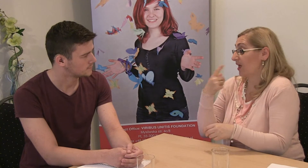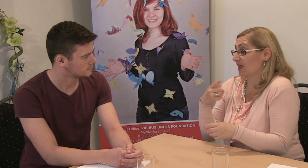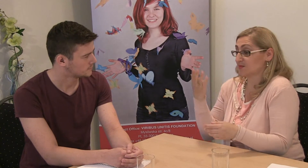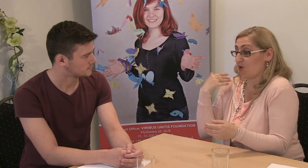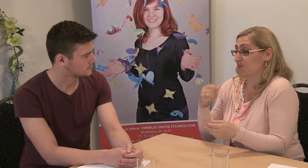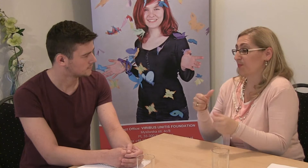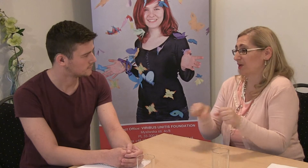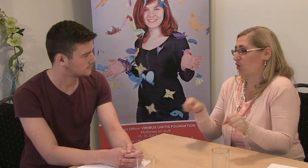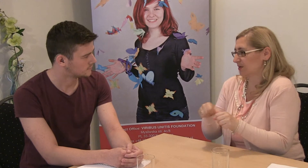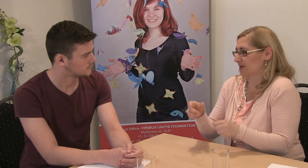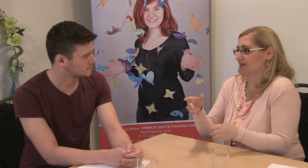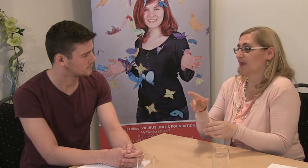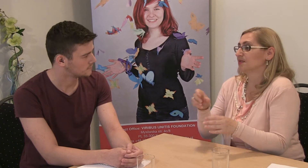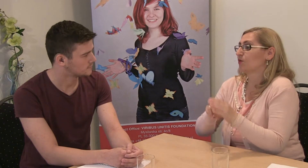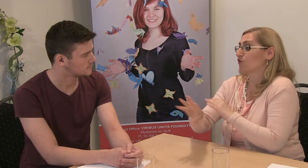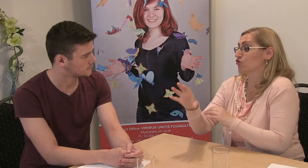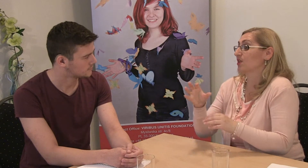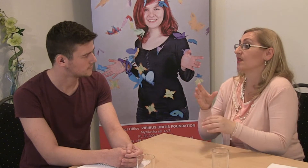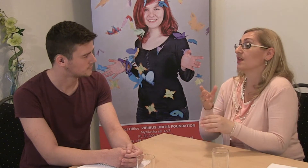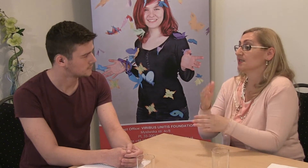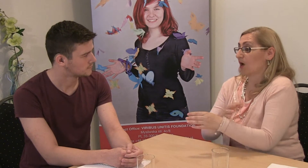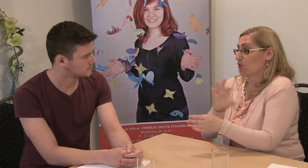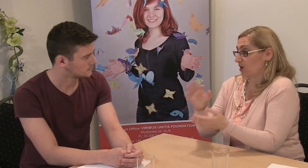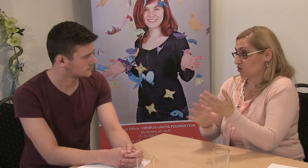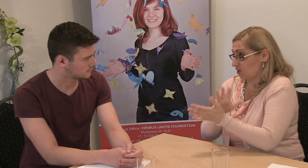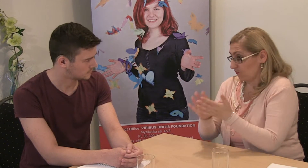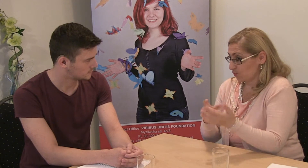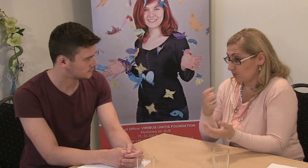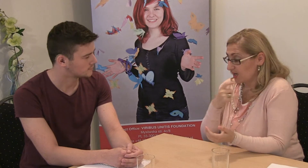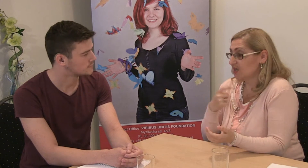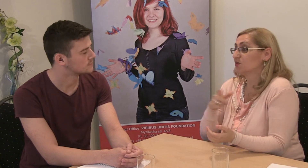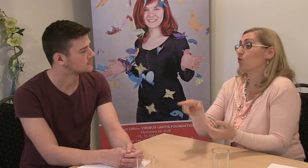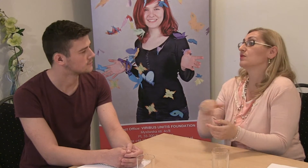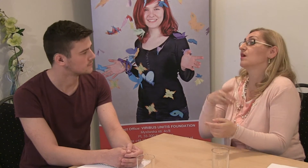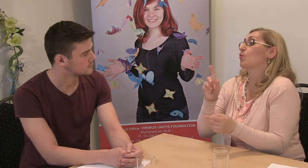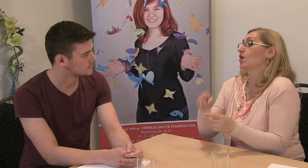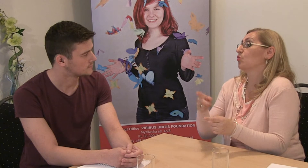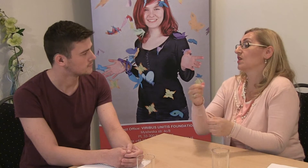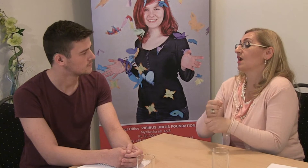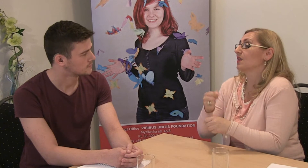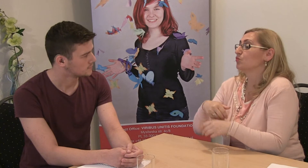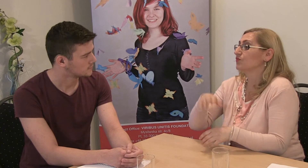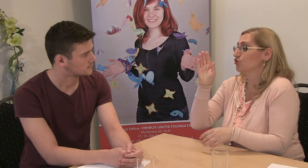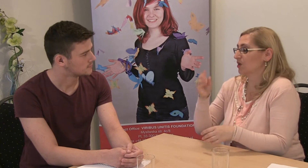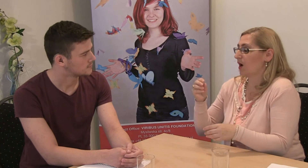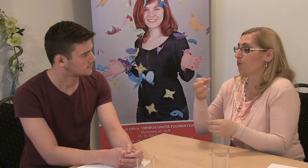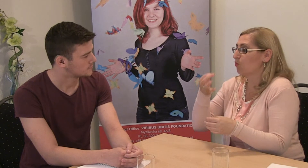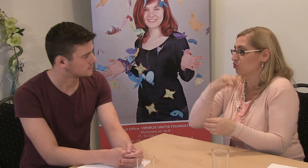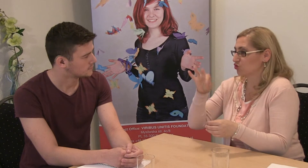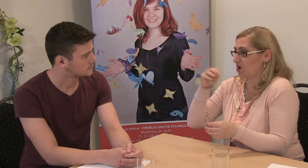onda ćemo da radimo, rekla sam, treba prvenstveno da se usvoji zakon o znakovnom jeziku, kada je već usvojen zakon o znakovnom